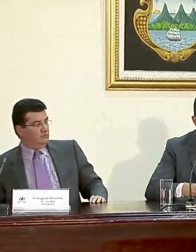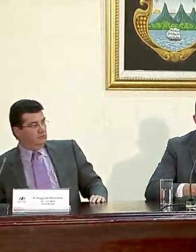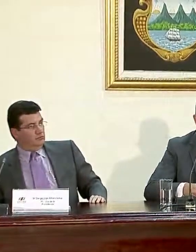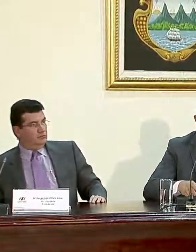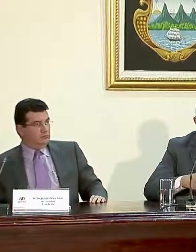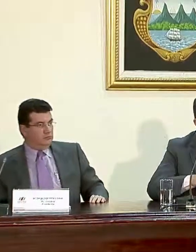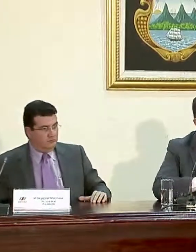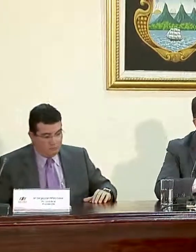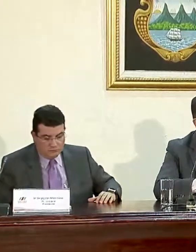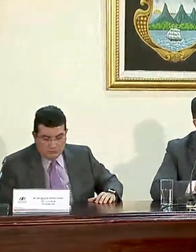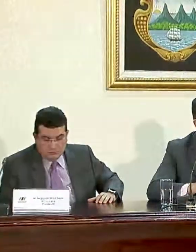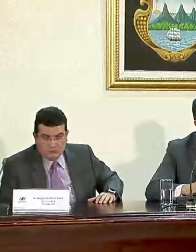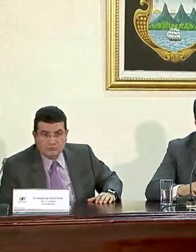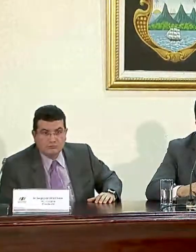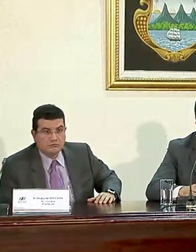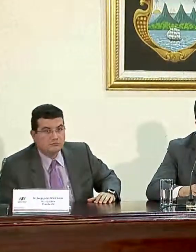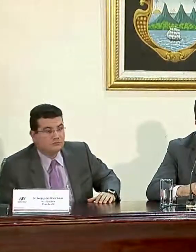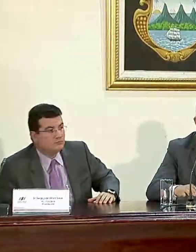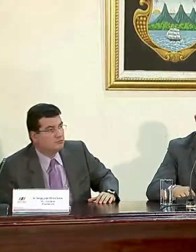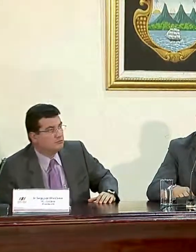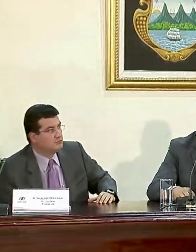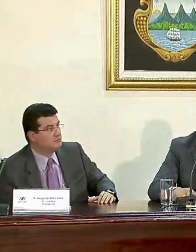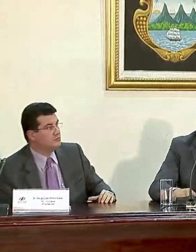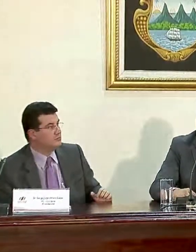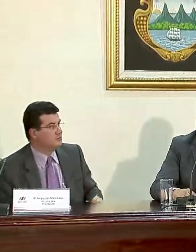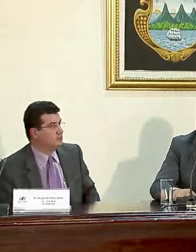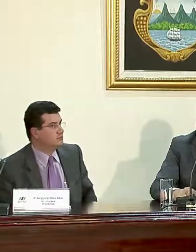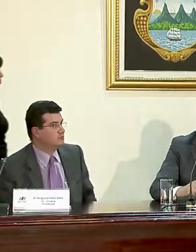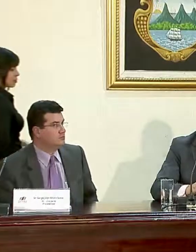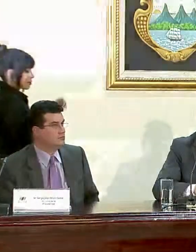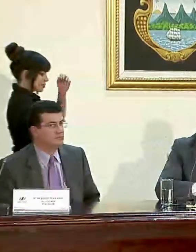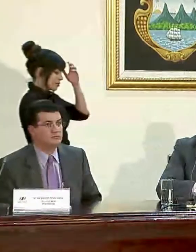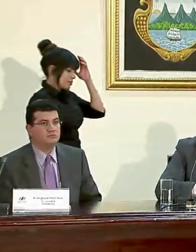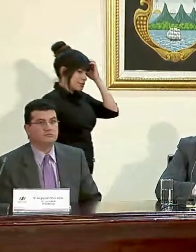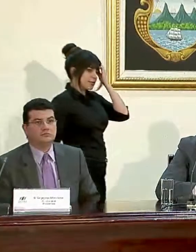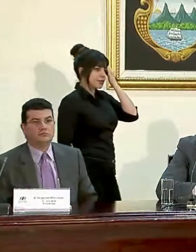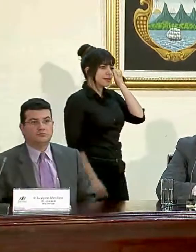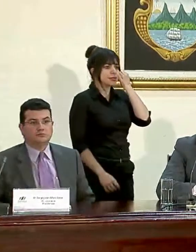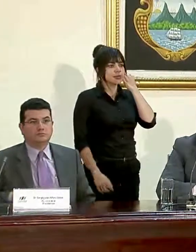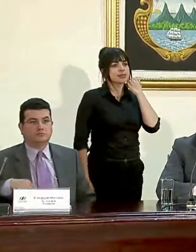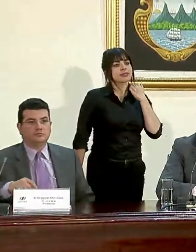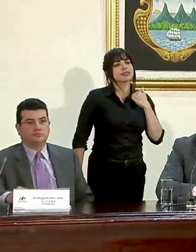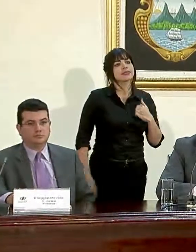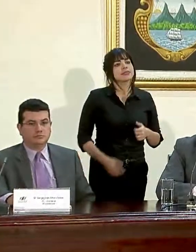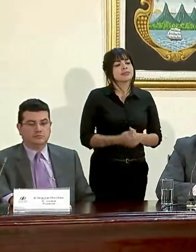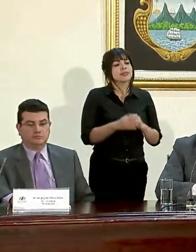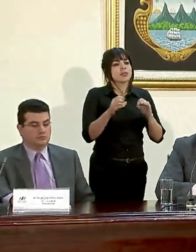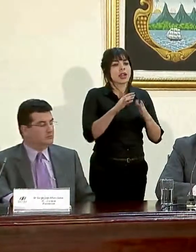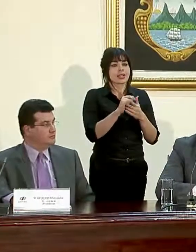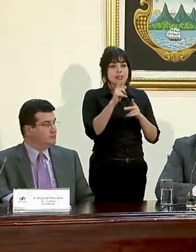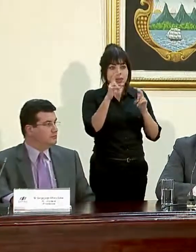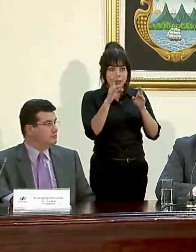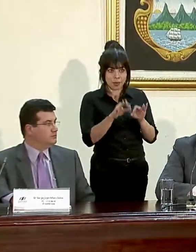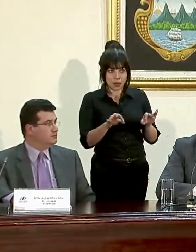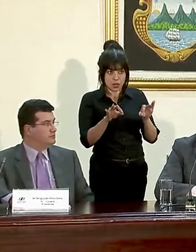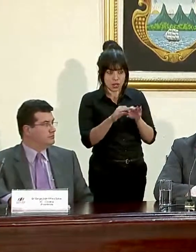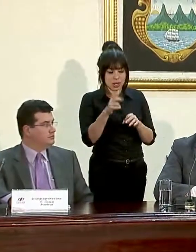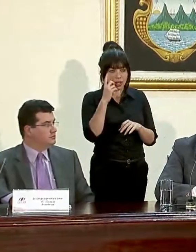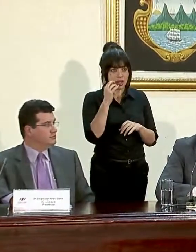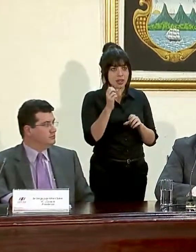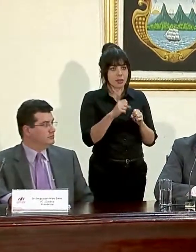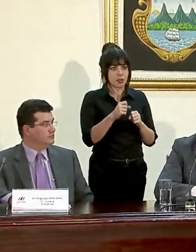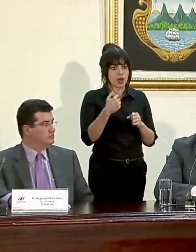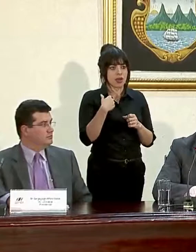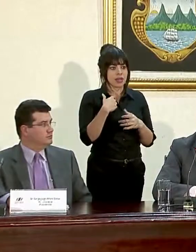Sí. No, con mucho gusto. Gracias, Oscar. Voy a hacer una declaración sobre esto porque es un tema importante y creo que puede